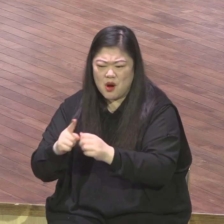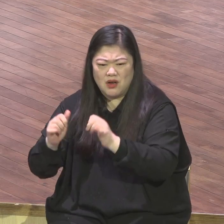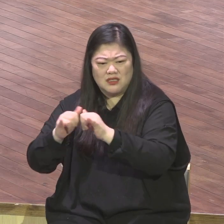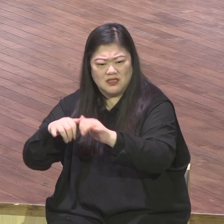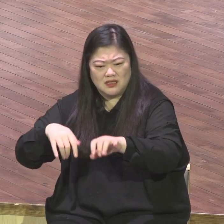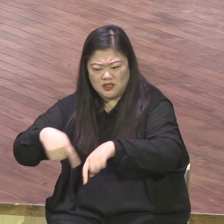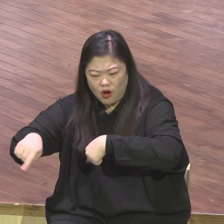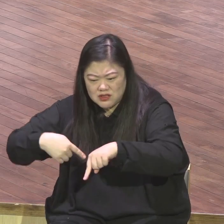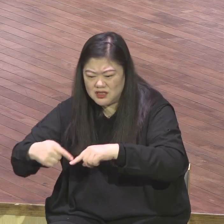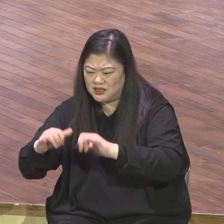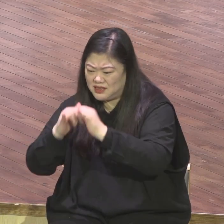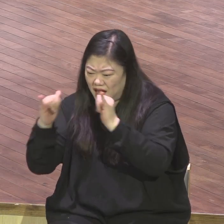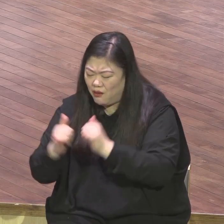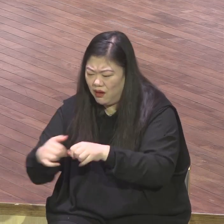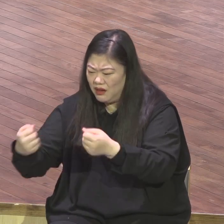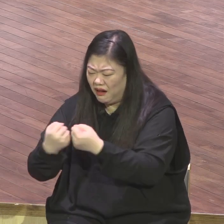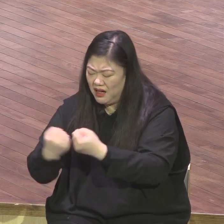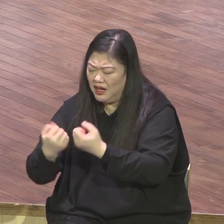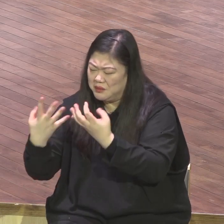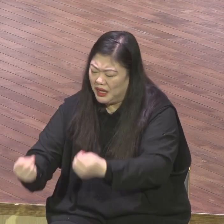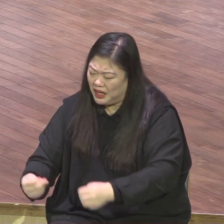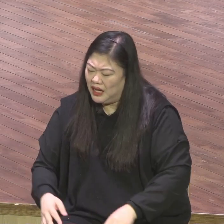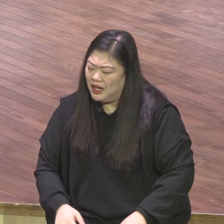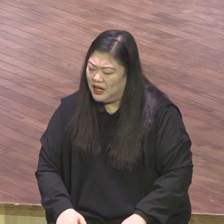들려왔어요. 이런 다툼과 허영이 교회 안에도